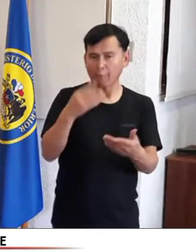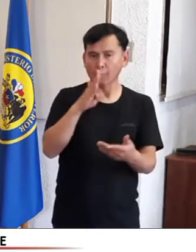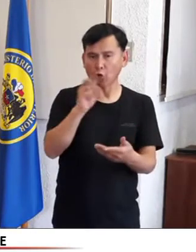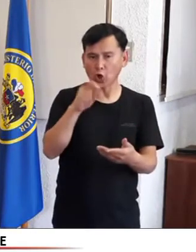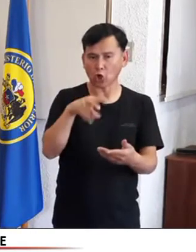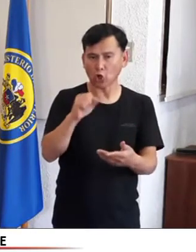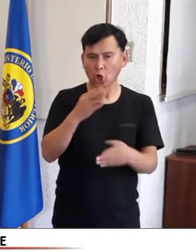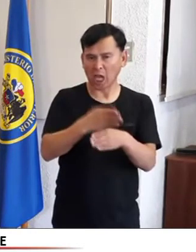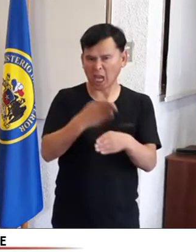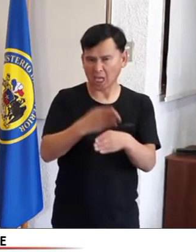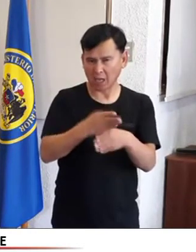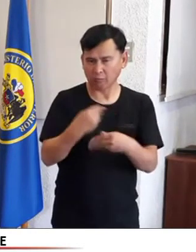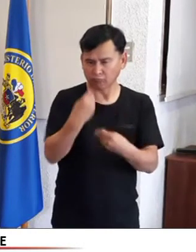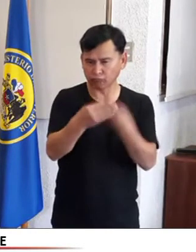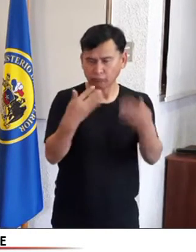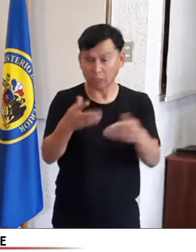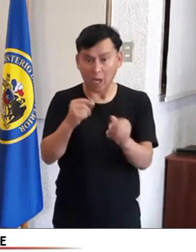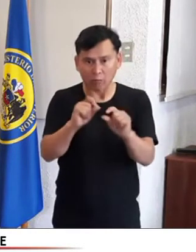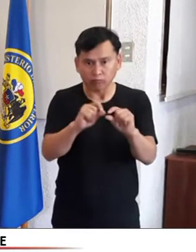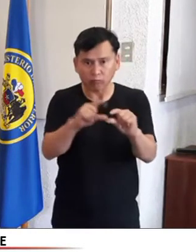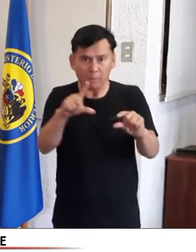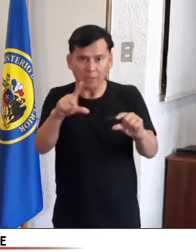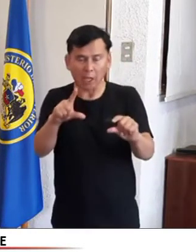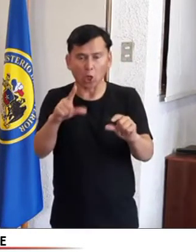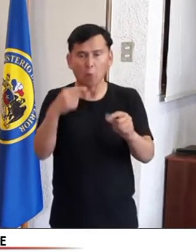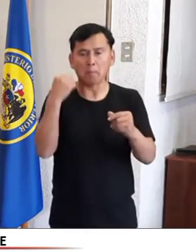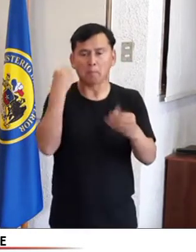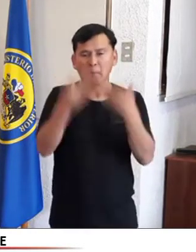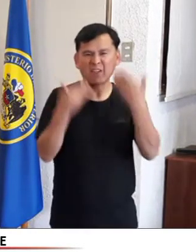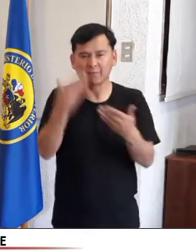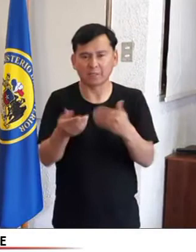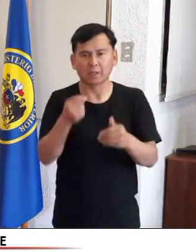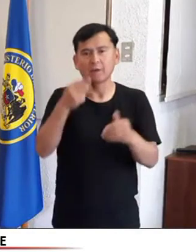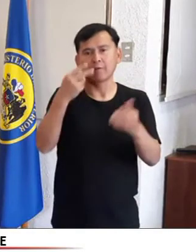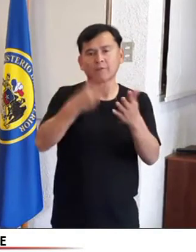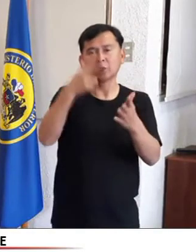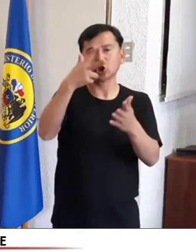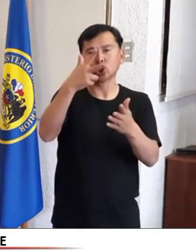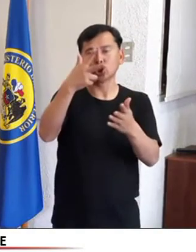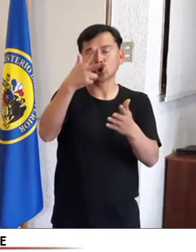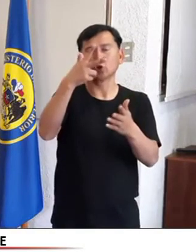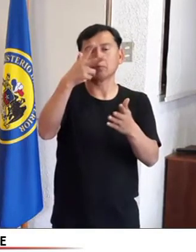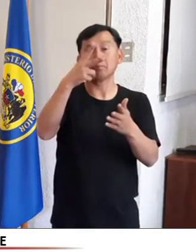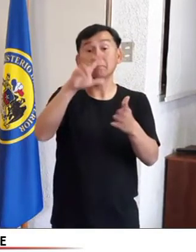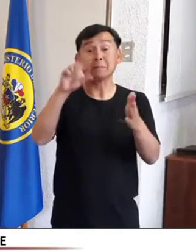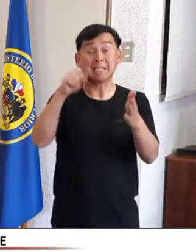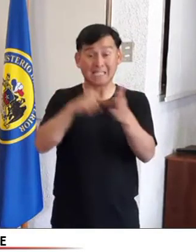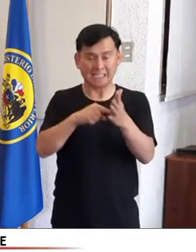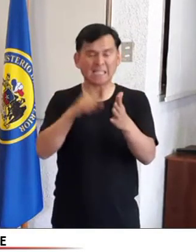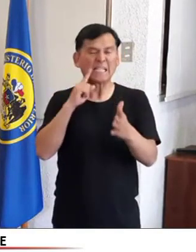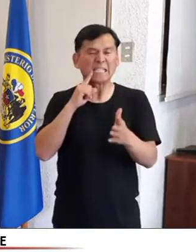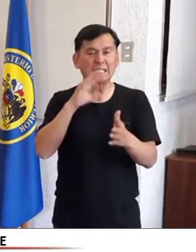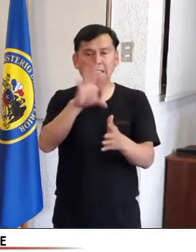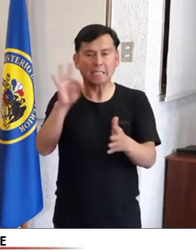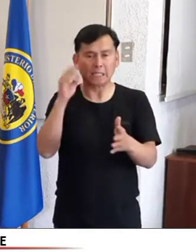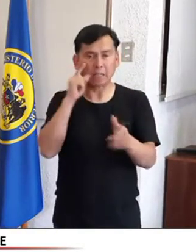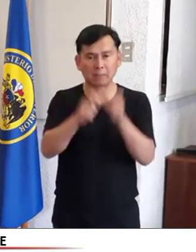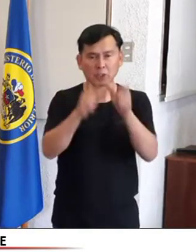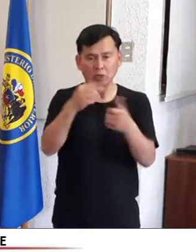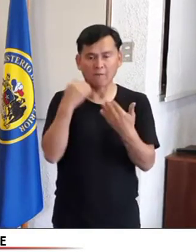ha aumentado la cantidad de beneficiarios, son alrededor de 28.500 familias que van a recibir este